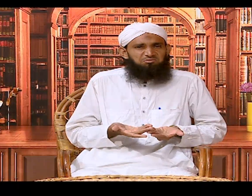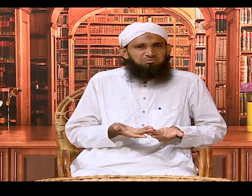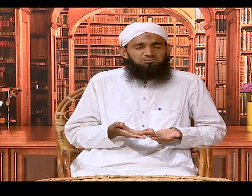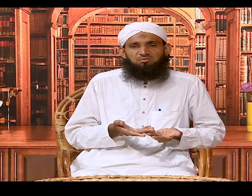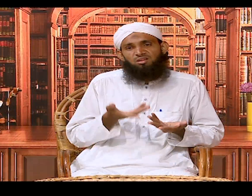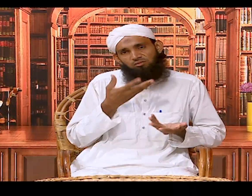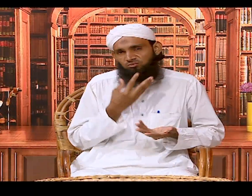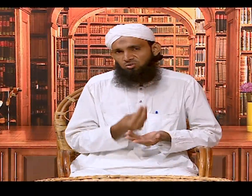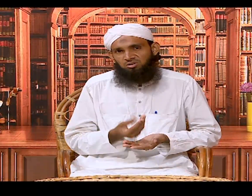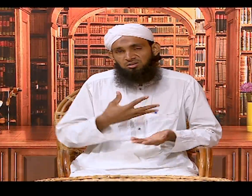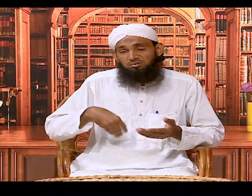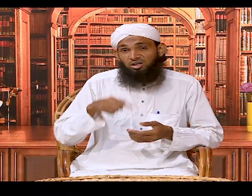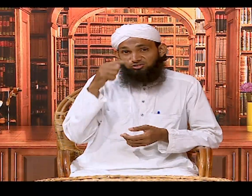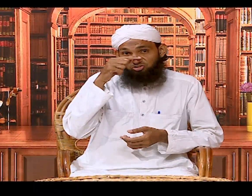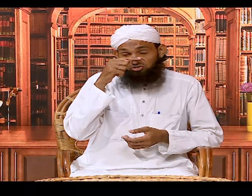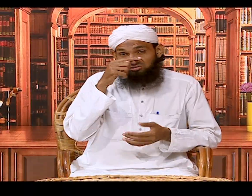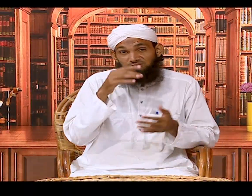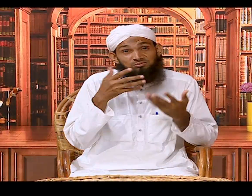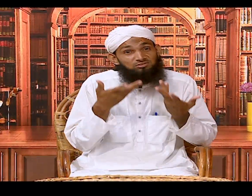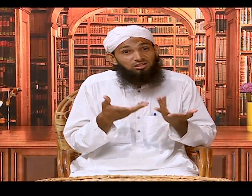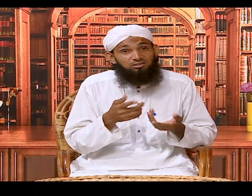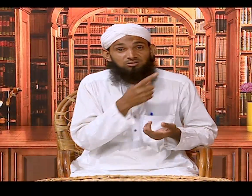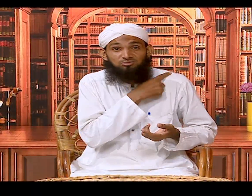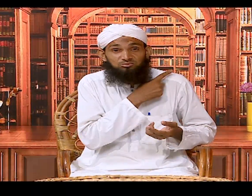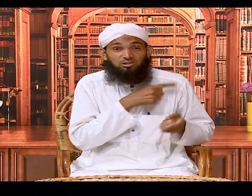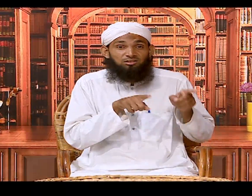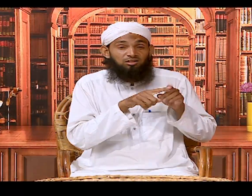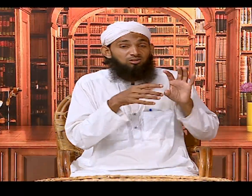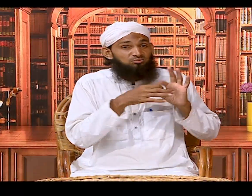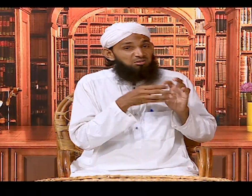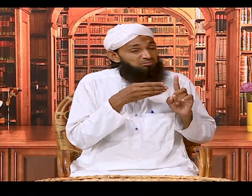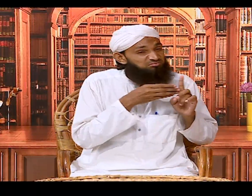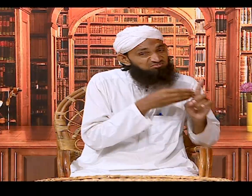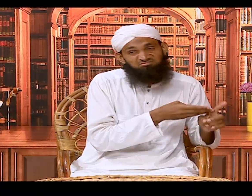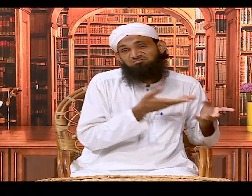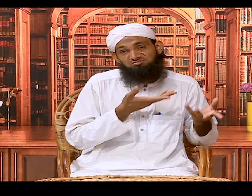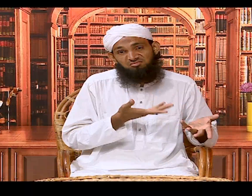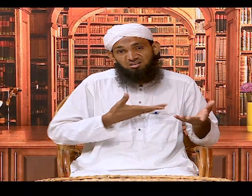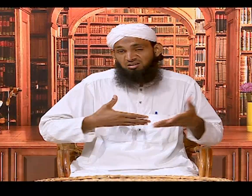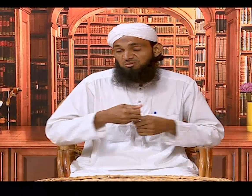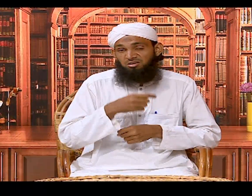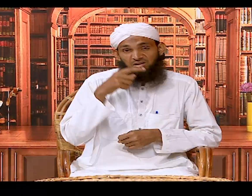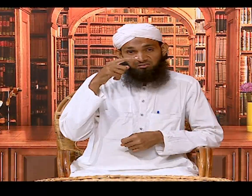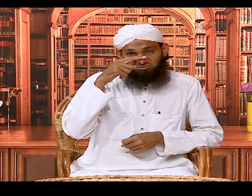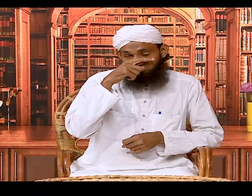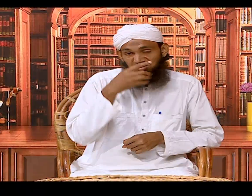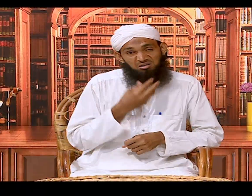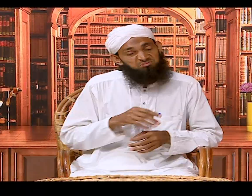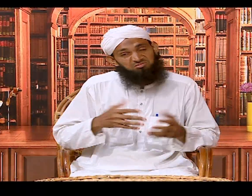ہے۔ حالانکہ شرم وہاں کرنی چاہیے جو گناہ کا کام ہو، لیکن افسوس ہمیں وہاں شرم نہیں آتی۔ حیا